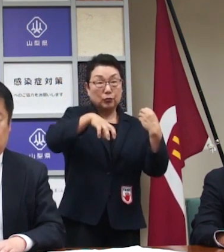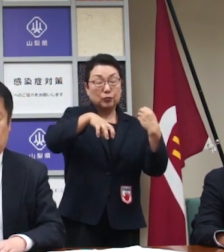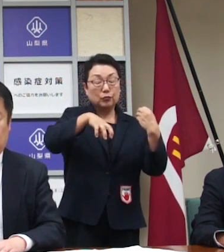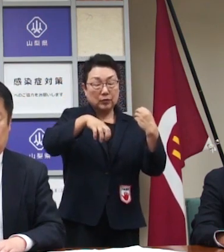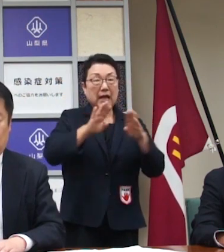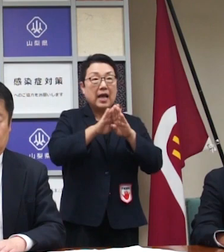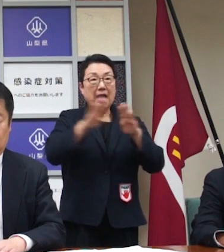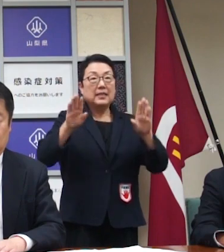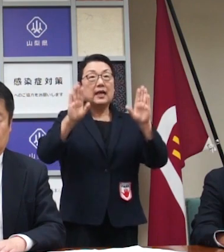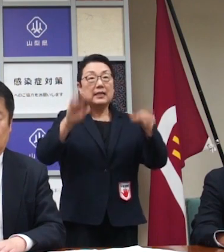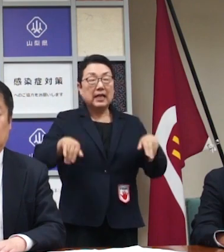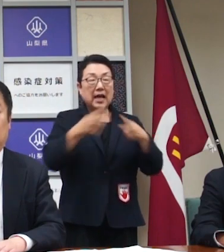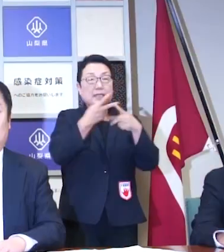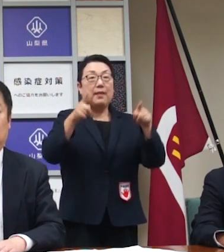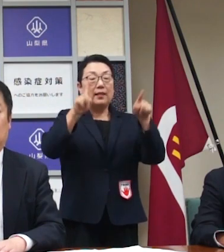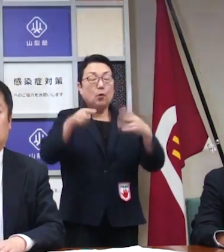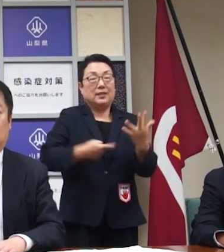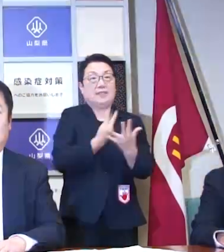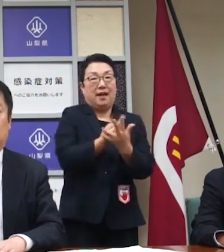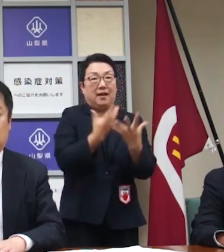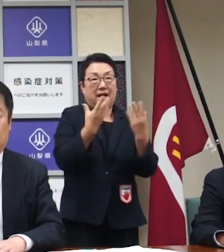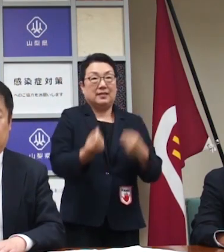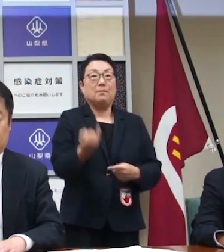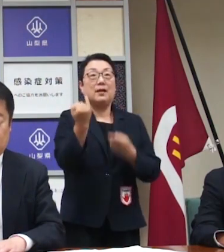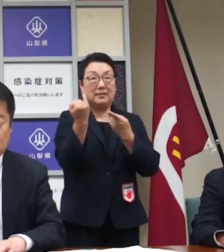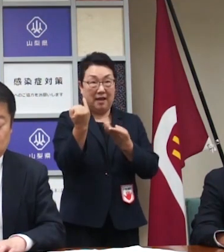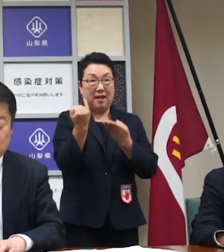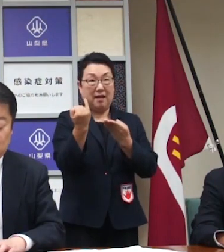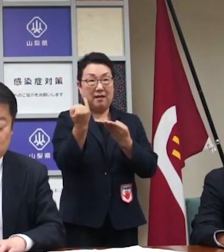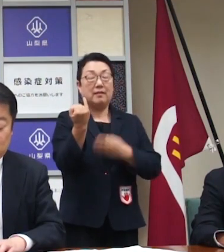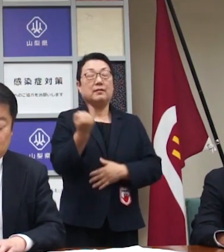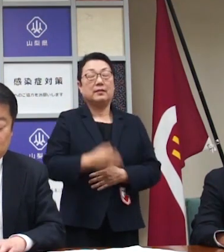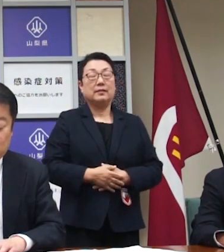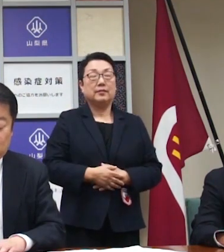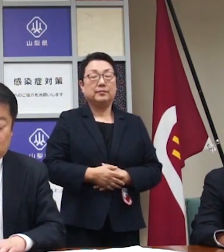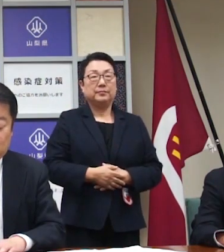で開催されたイベントに参加されていました。